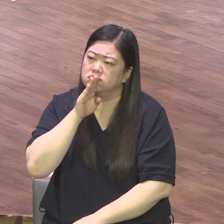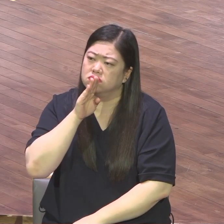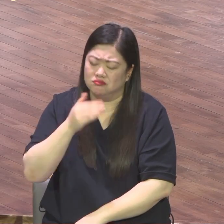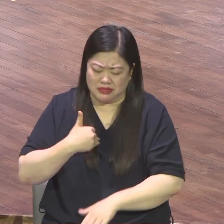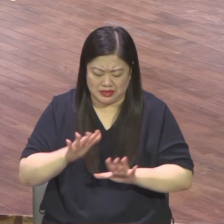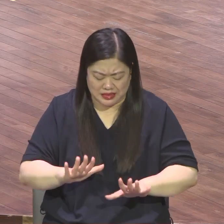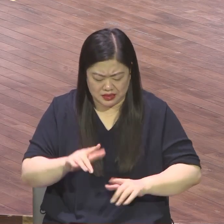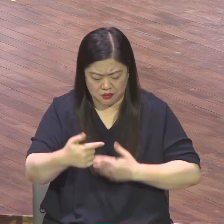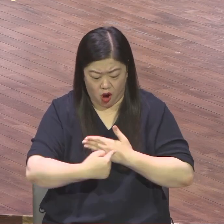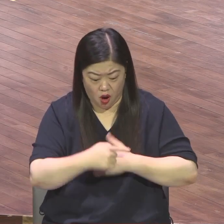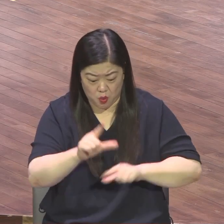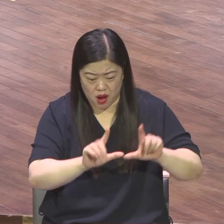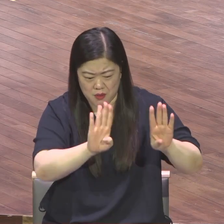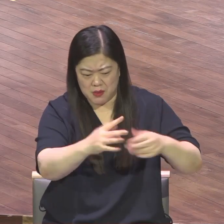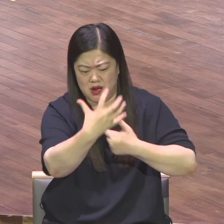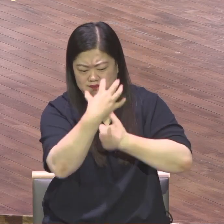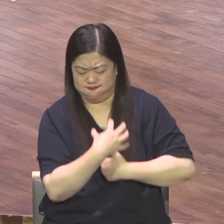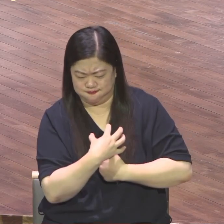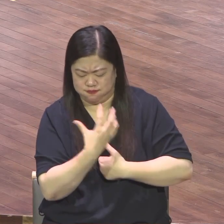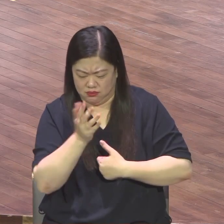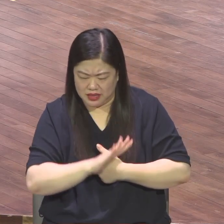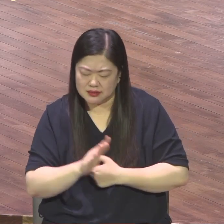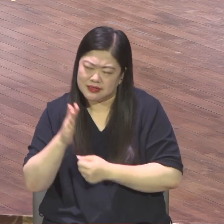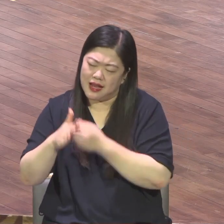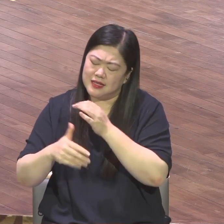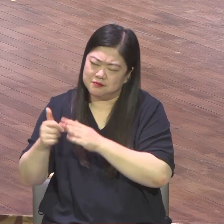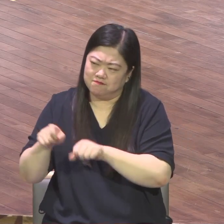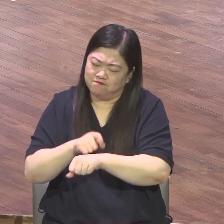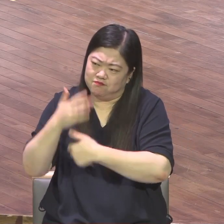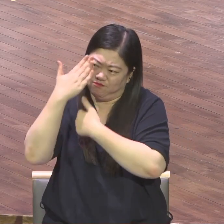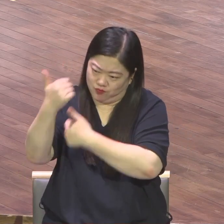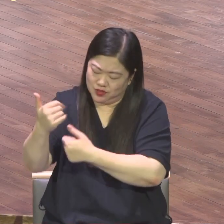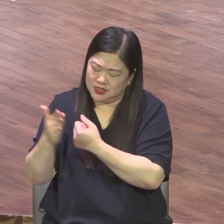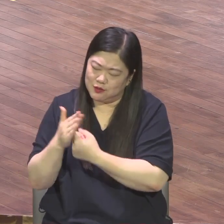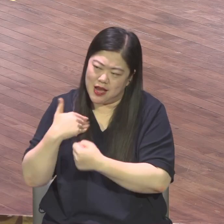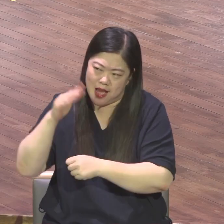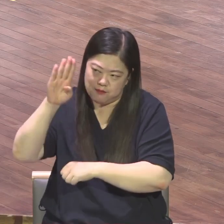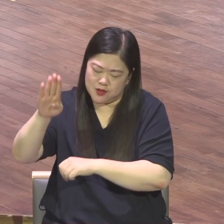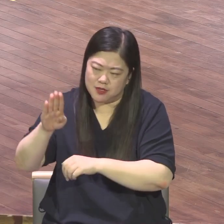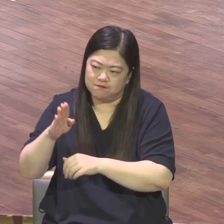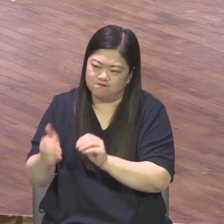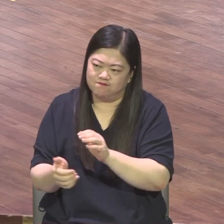회복시켰어요. 하나님 어떤 분이냐? 여러분이 잘못하고 실패했다 할지라도